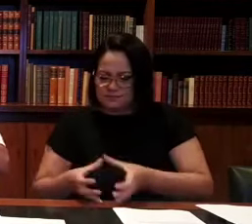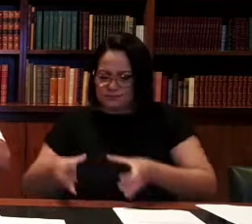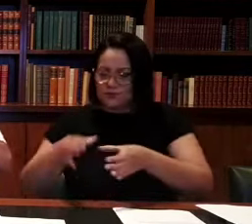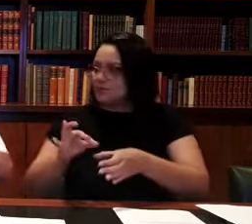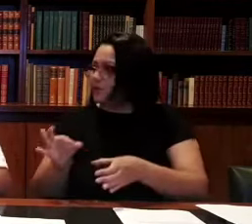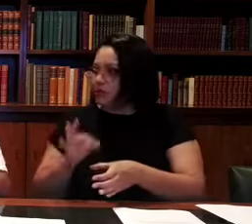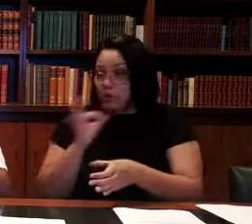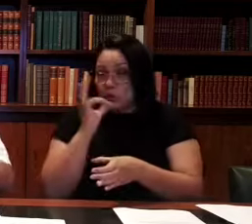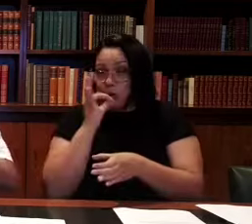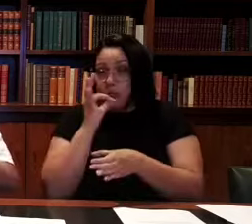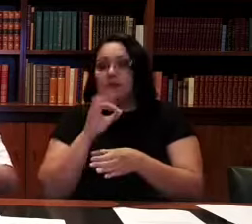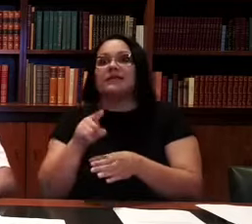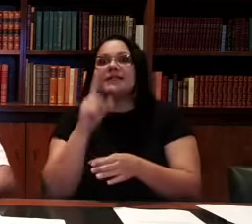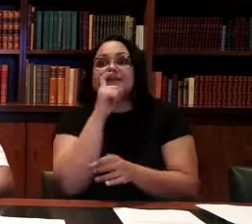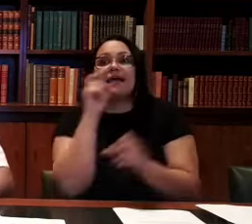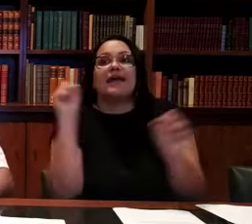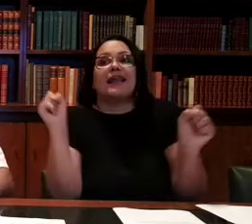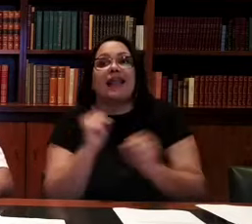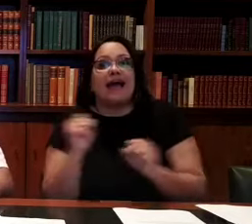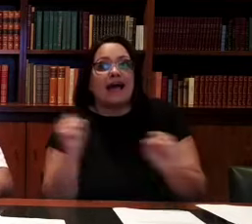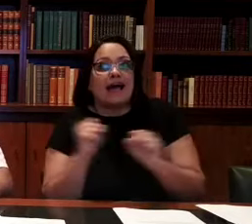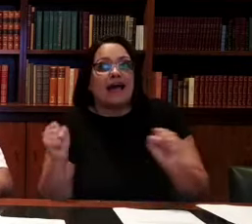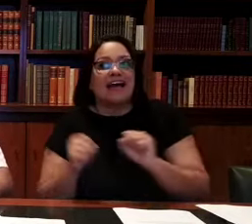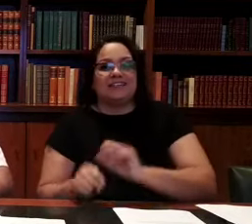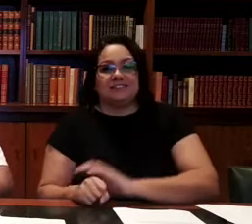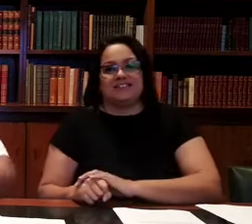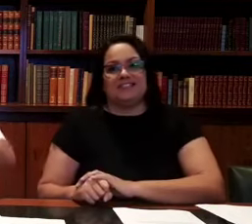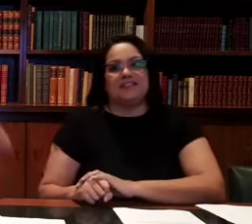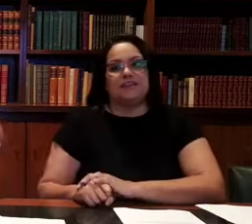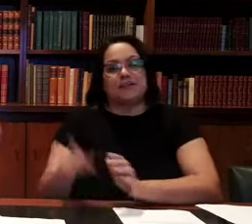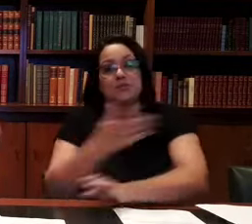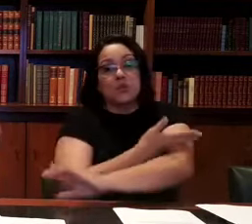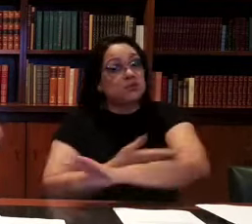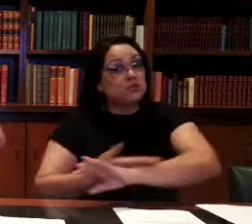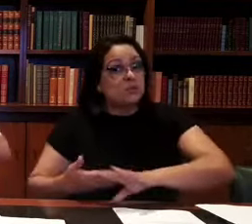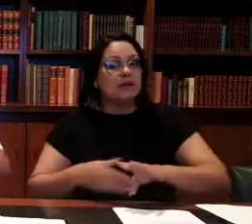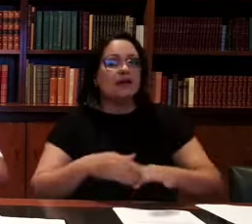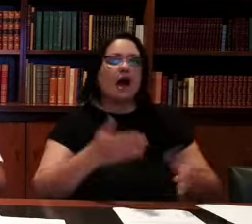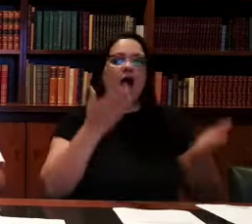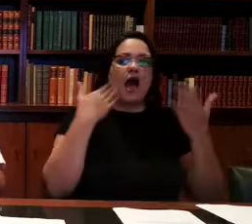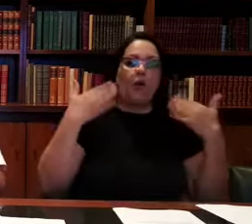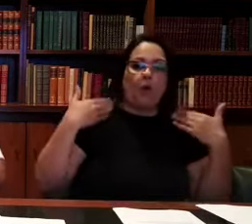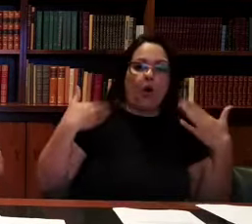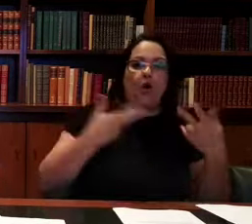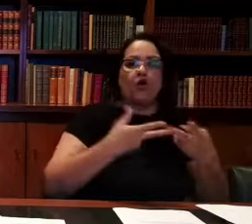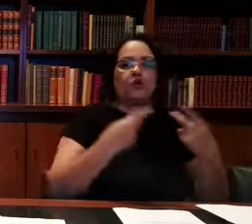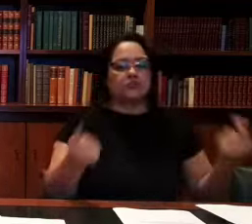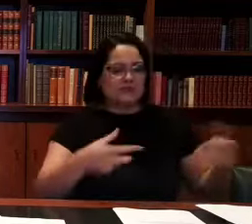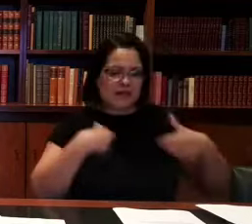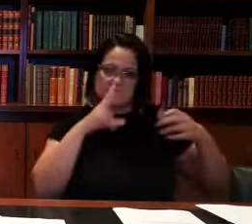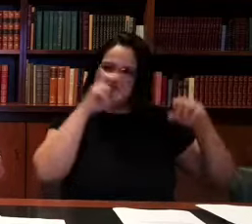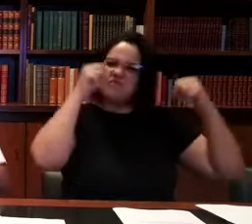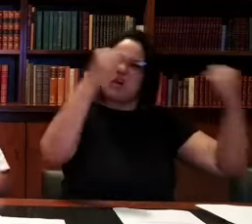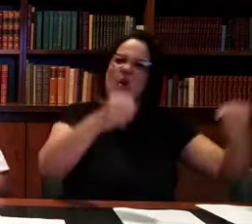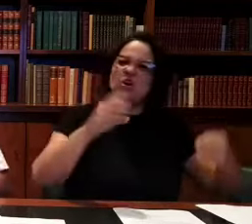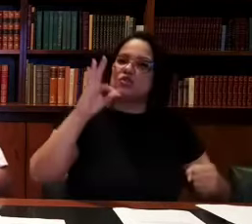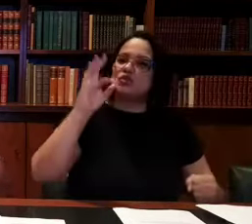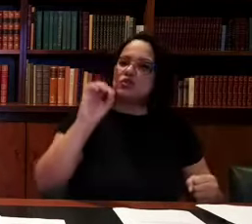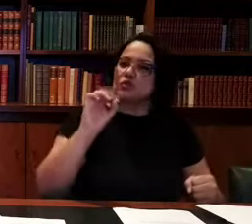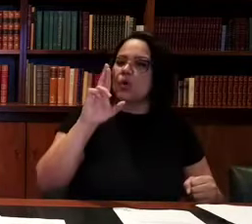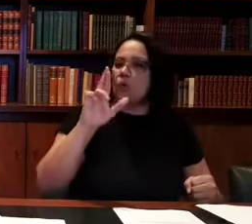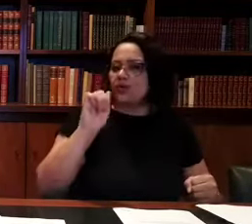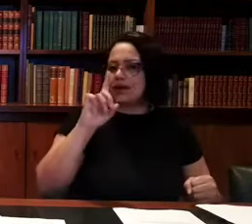ali até geladinho Vai devagar um pouquinho que eu tô com sono tô morando depois do almoço para dar uma tourada não pode não sei como é que é um